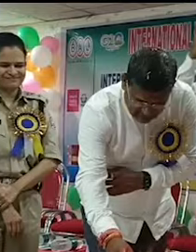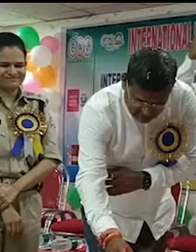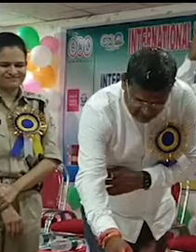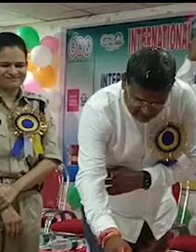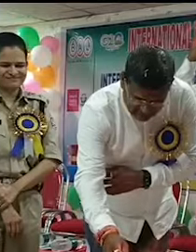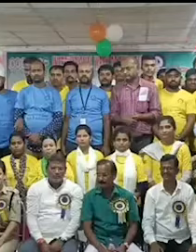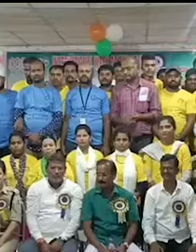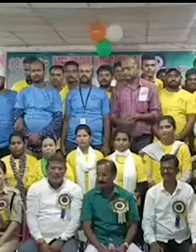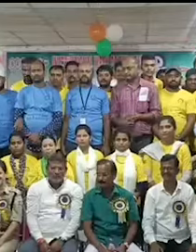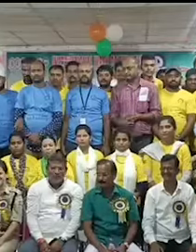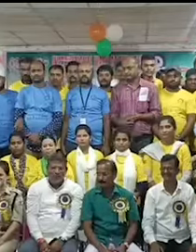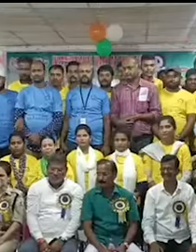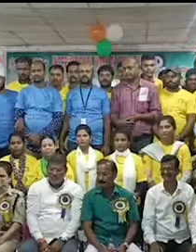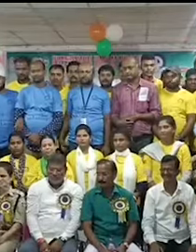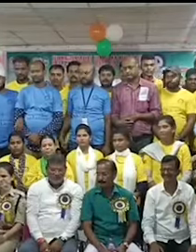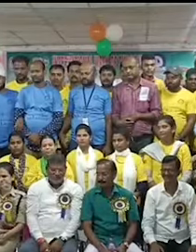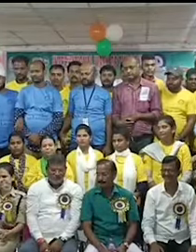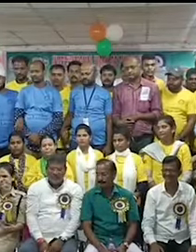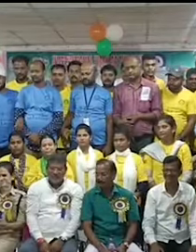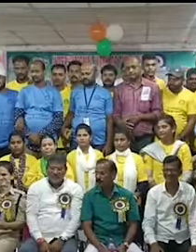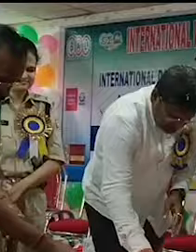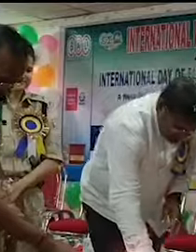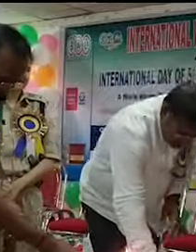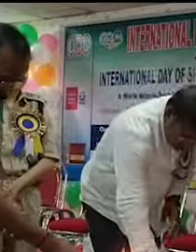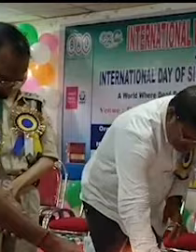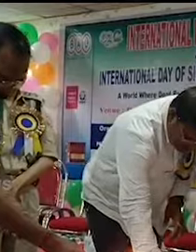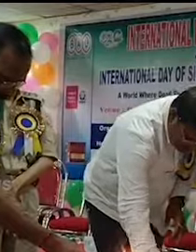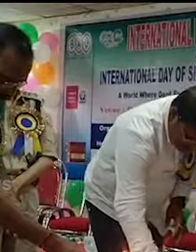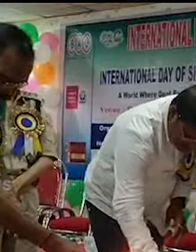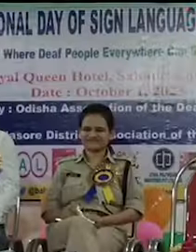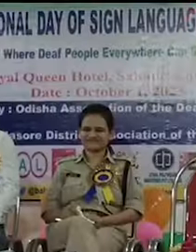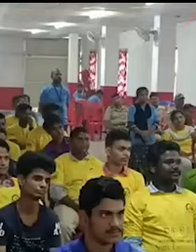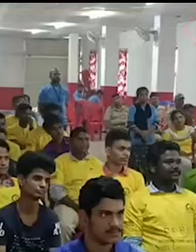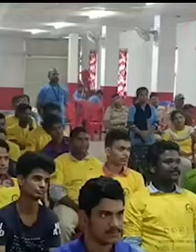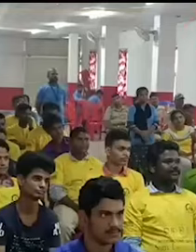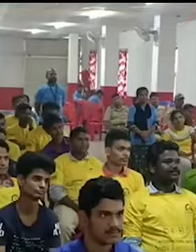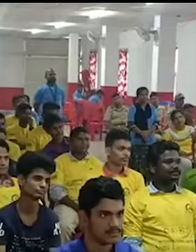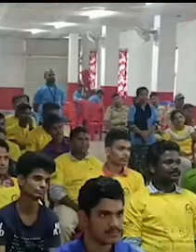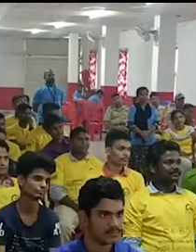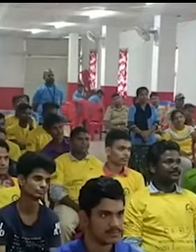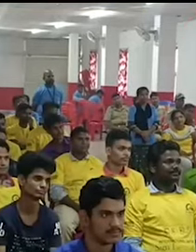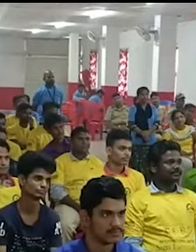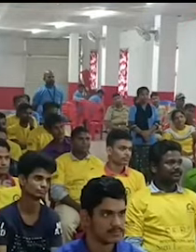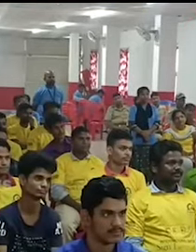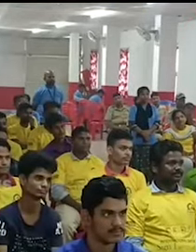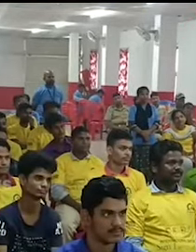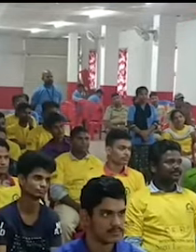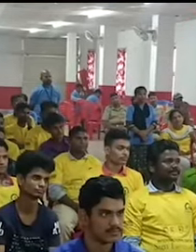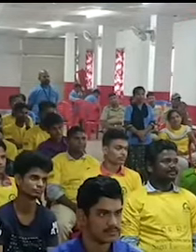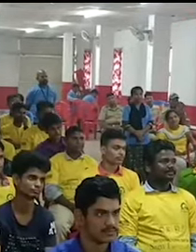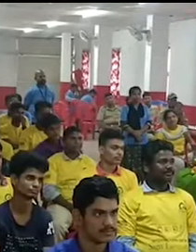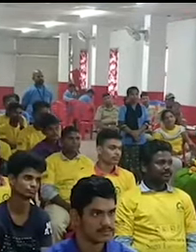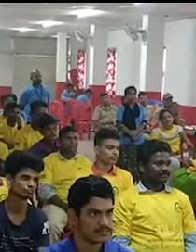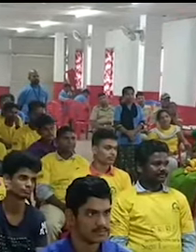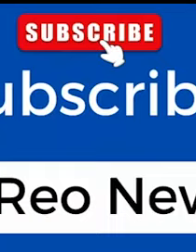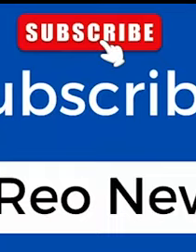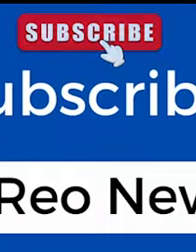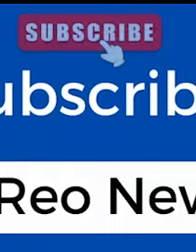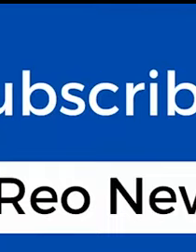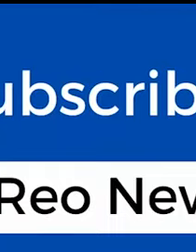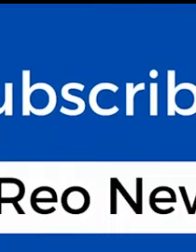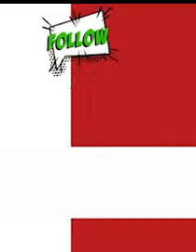ପୁରସ୍କୃତ କରିଥିଲେ। ଏଥିସହିତ ସଂଘ ପକ୍ଷରୁ ଅତିଥିମାନଙ୍କୁ ସମ୍ବର୍ଦ୍ଧନା କରାଯାଇଥିଲା। ବାଲେଶ୍ୱରରୁ ବ୍ରହ୍ମାନନ୍ଦ ସ୍ୱାଇଁଙ୍କ ରିପୋର୍ଟ, ରିଓ ନ୍ୟୁଜ୍।